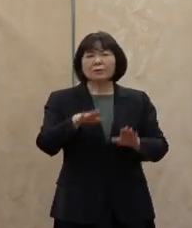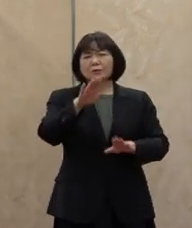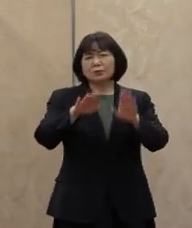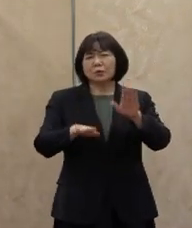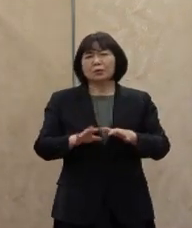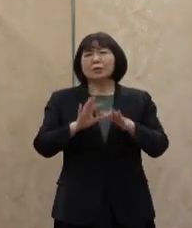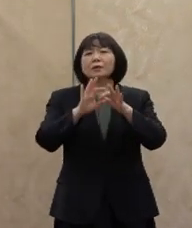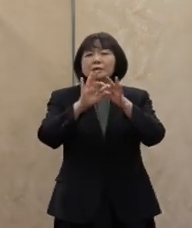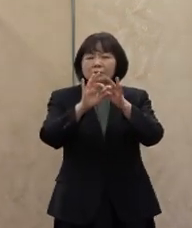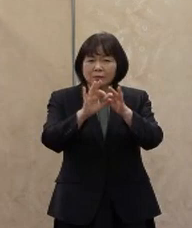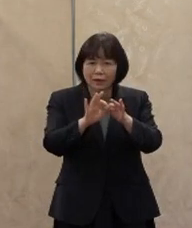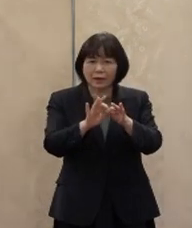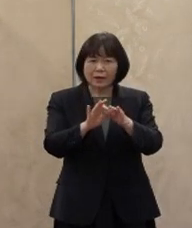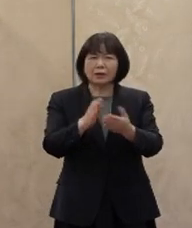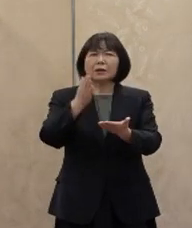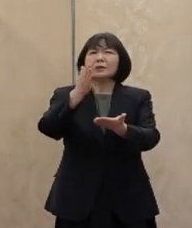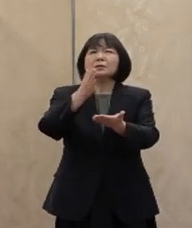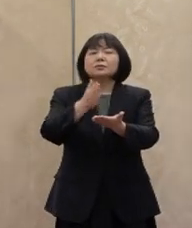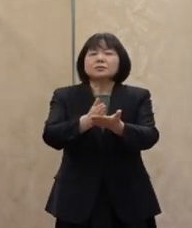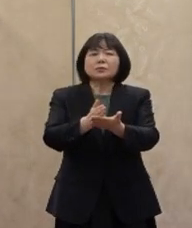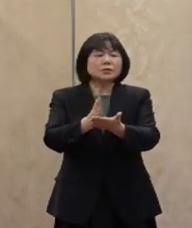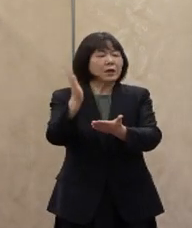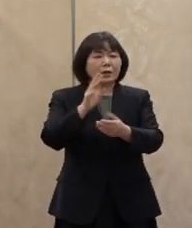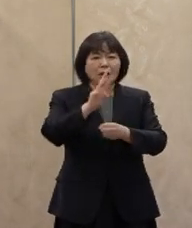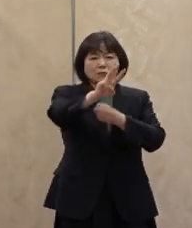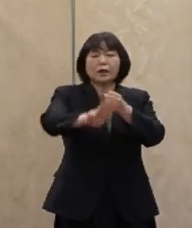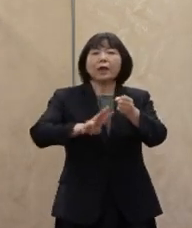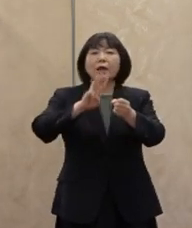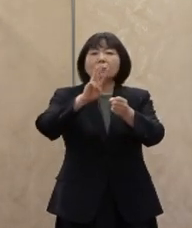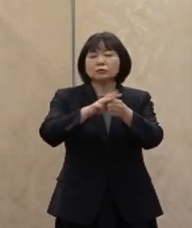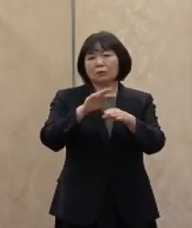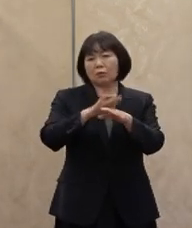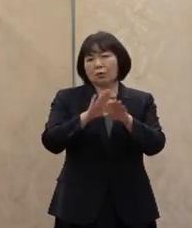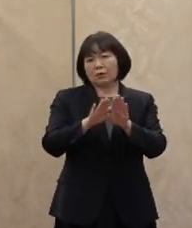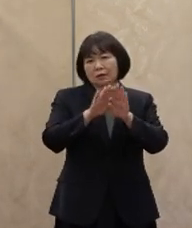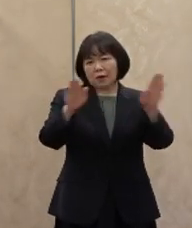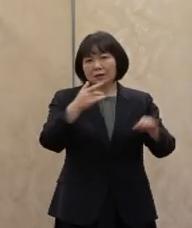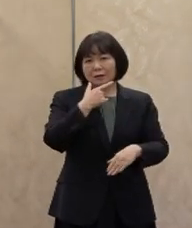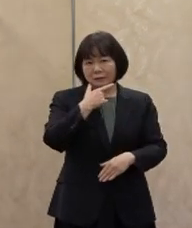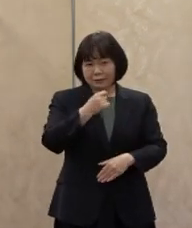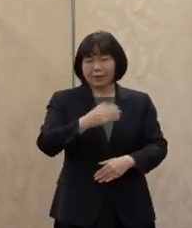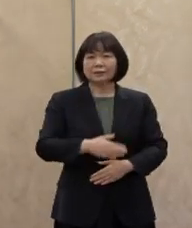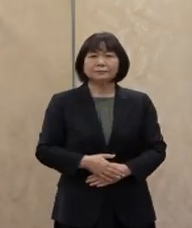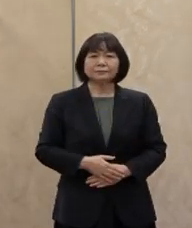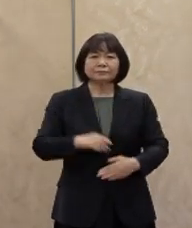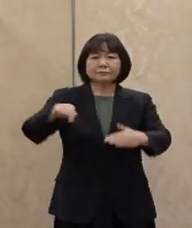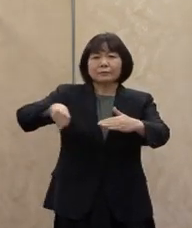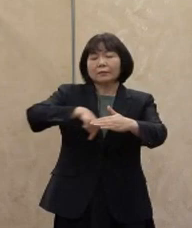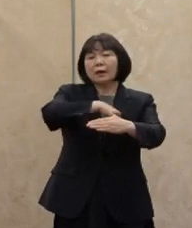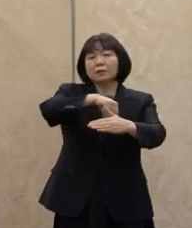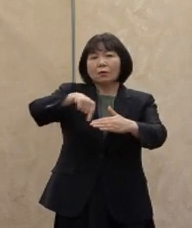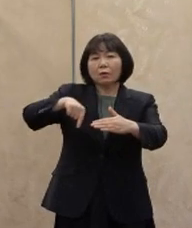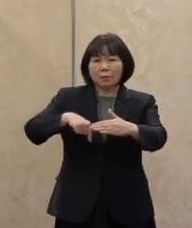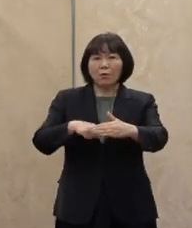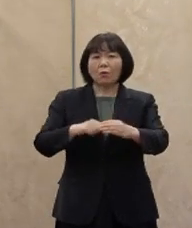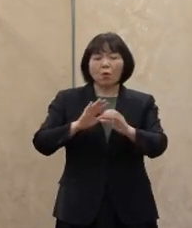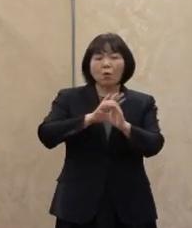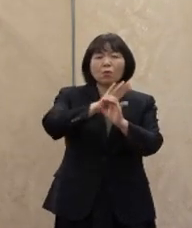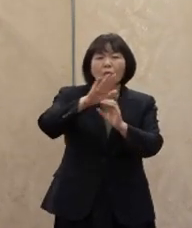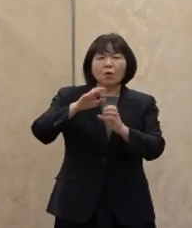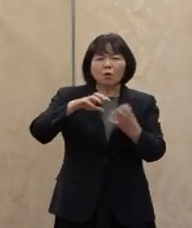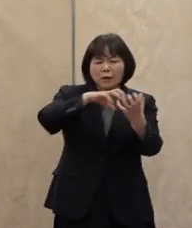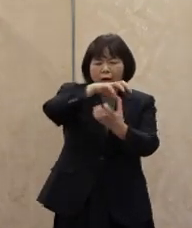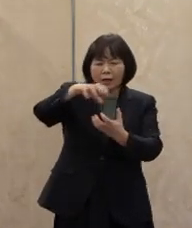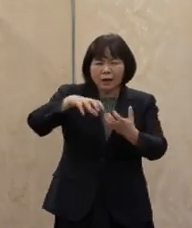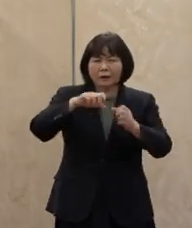ありますので、中止にすることはせず、ウェブ開催で実施したいと思います。また内容面においても、このコロナ禍においてす